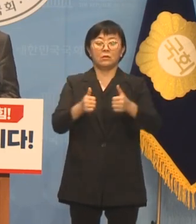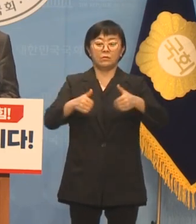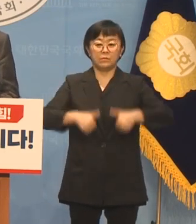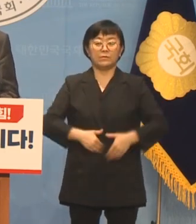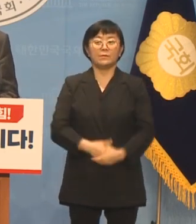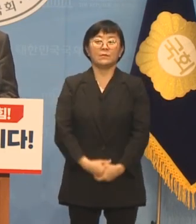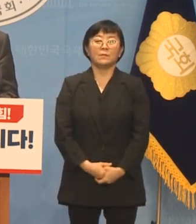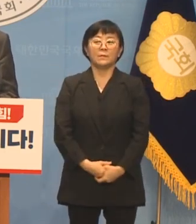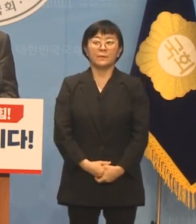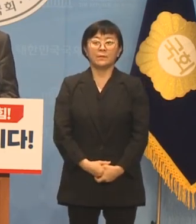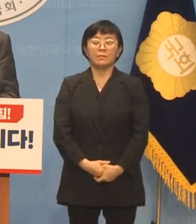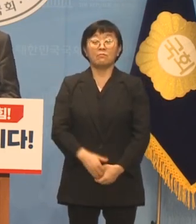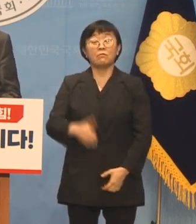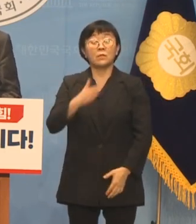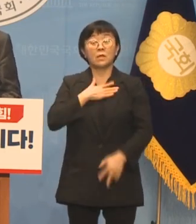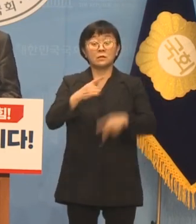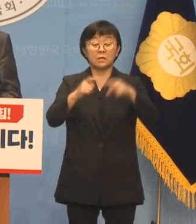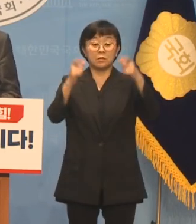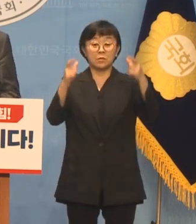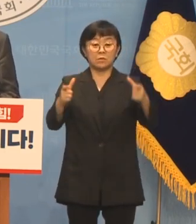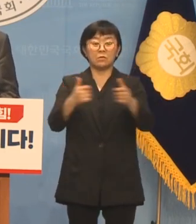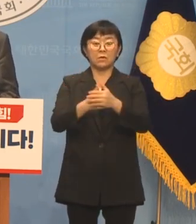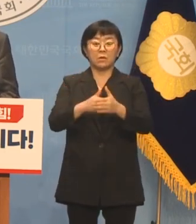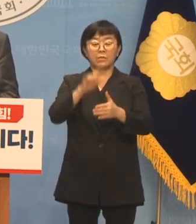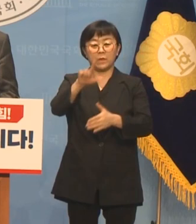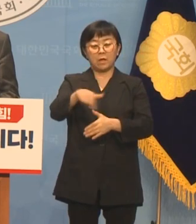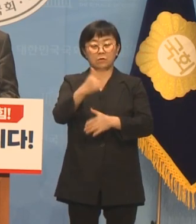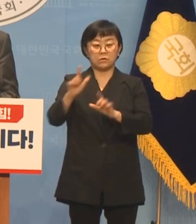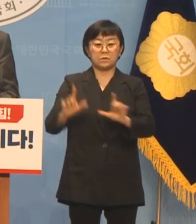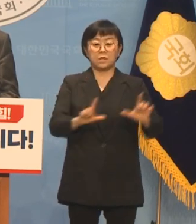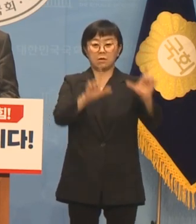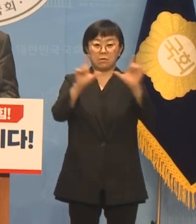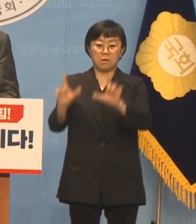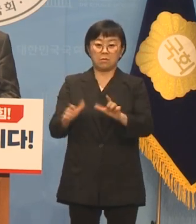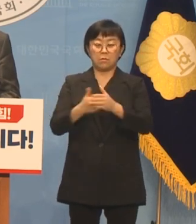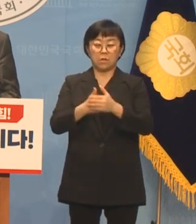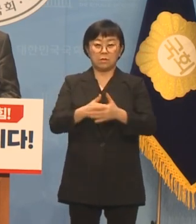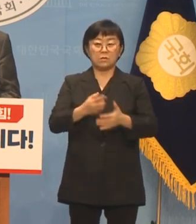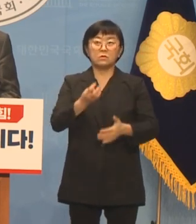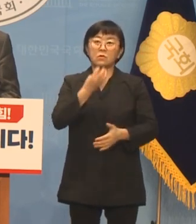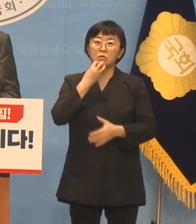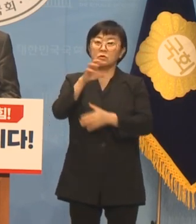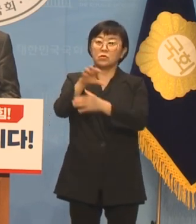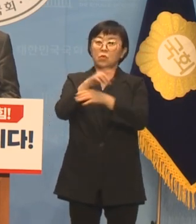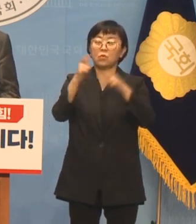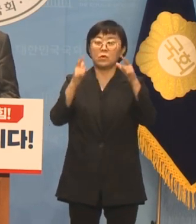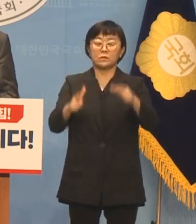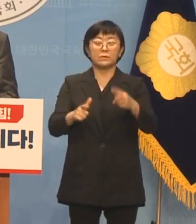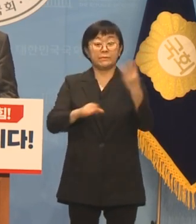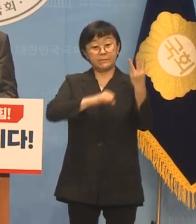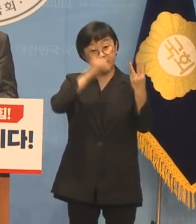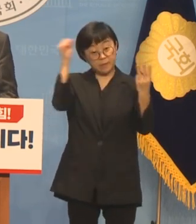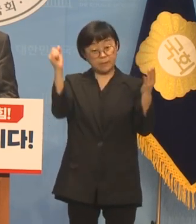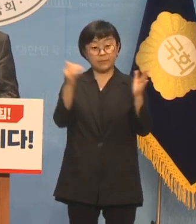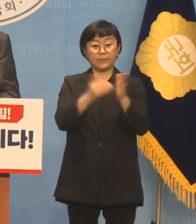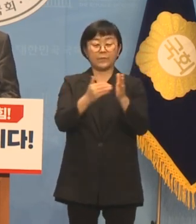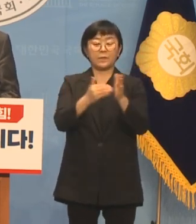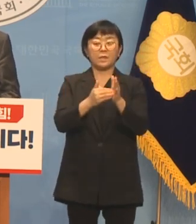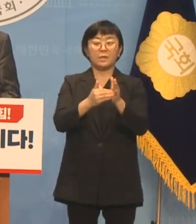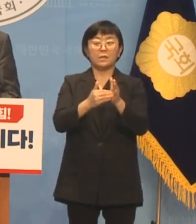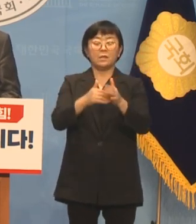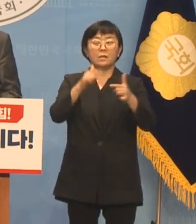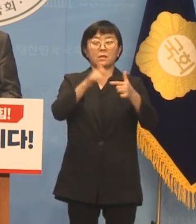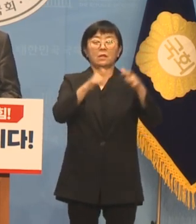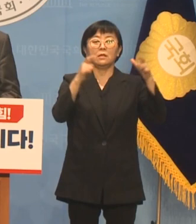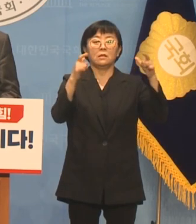필요합니다. 저는 서대문과 일일 생활권인 서울 종로에서 3선을 하고 강남